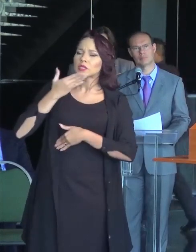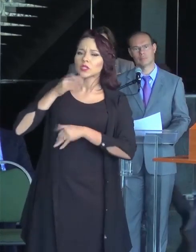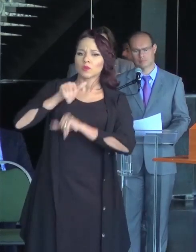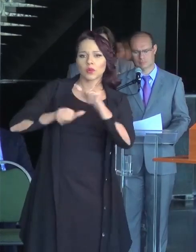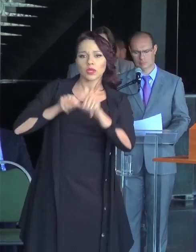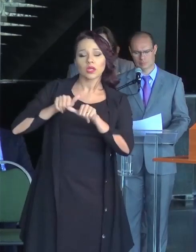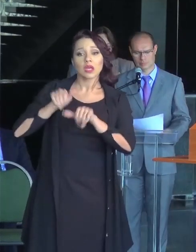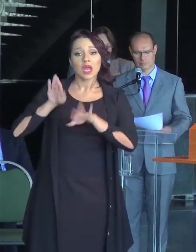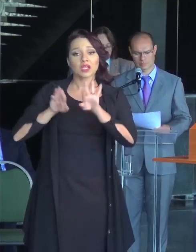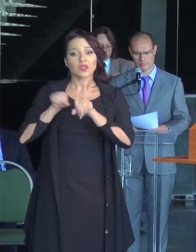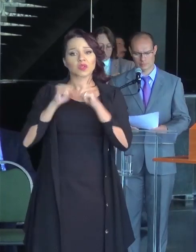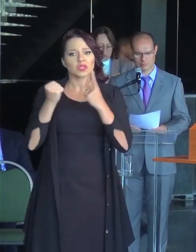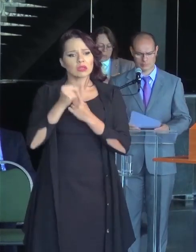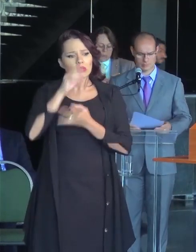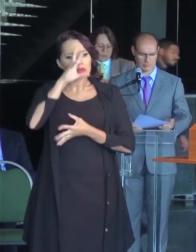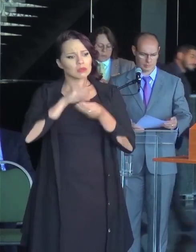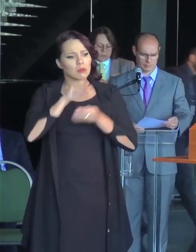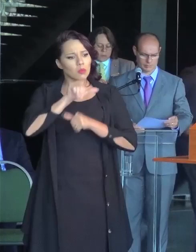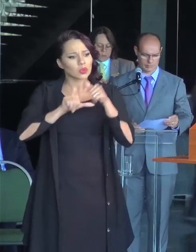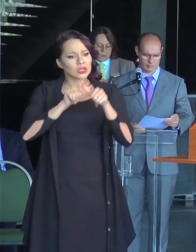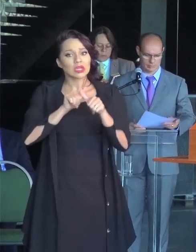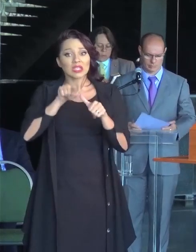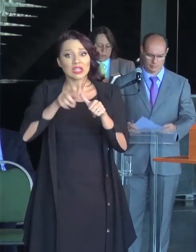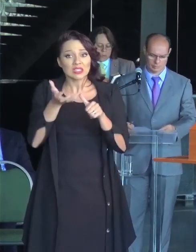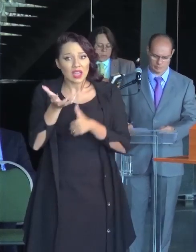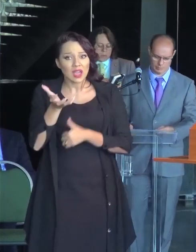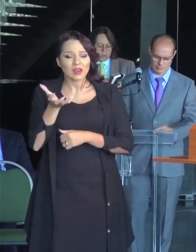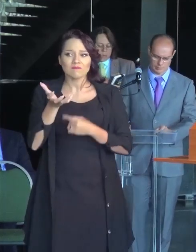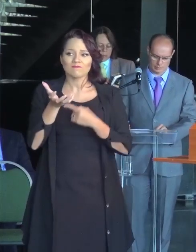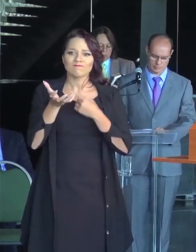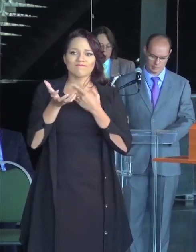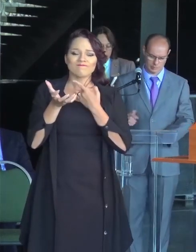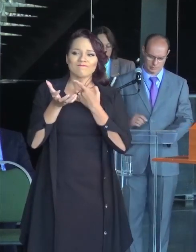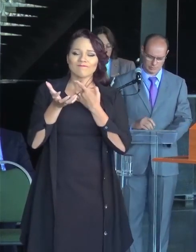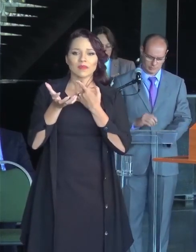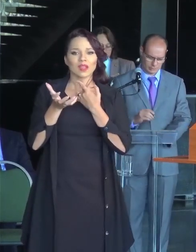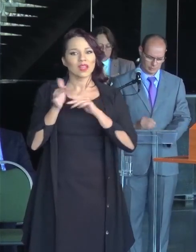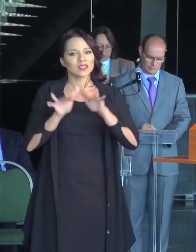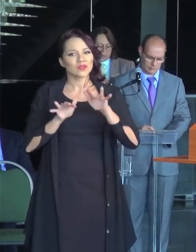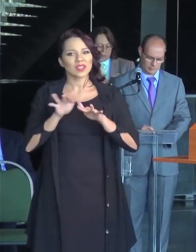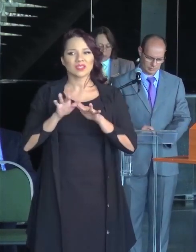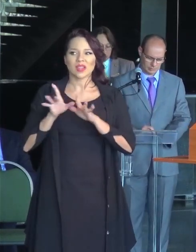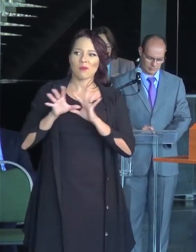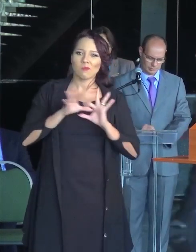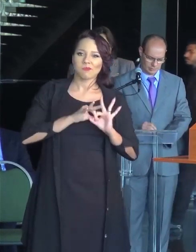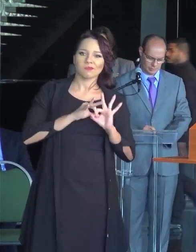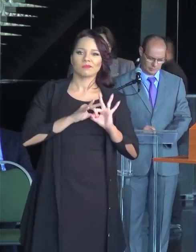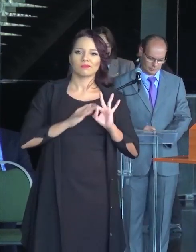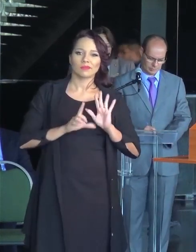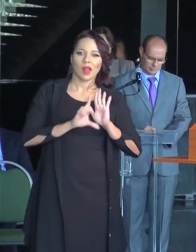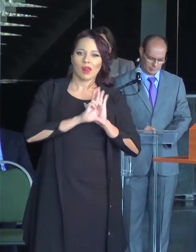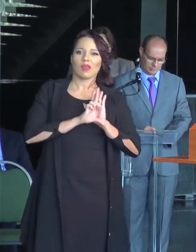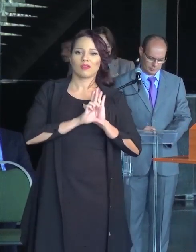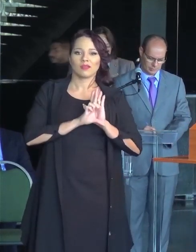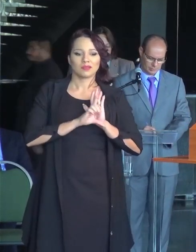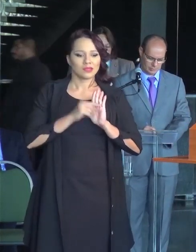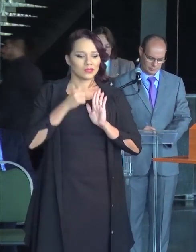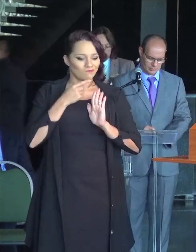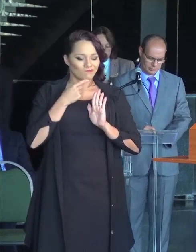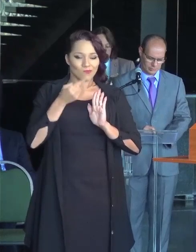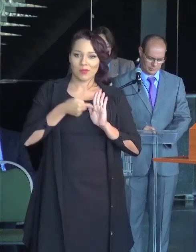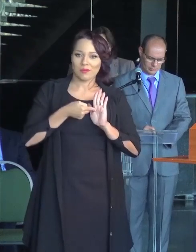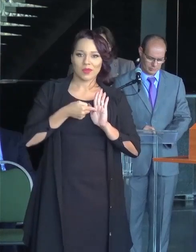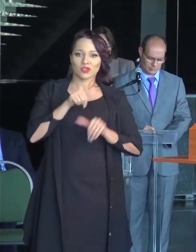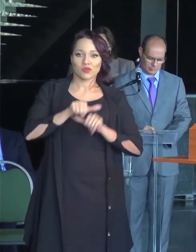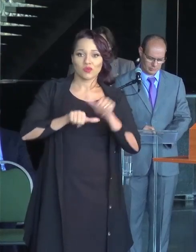e muitas vezes a sociedade não entende que essas mudanças que eles tanto querem, muitas vezes está amarrada pela nossa Constituição, que não permite